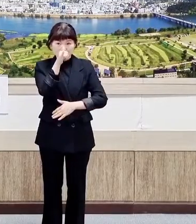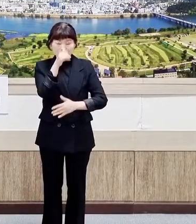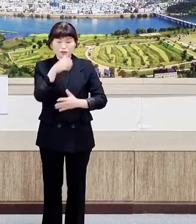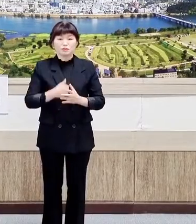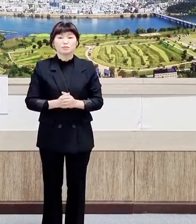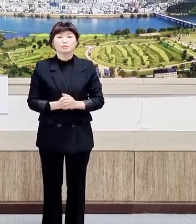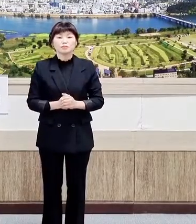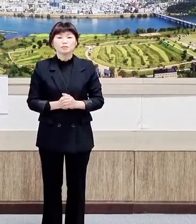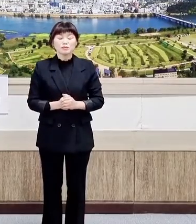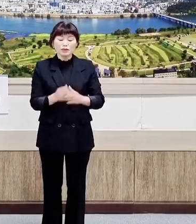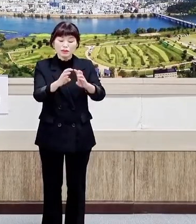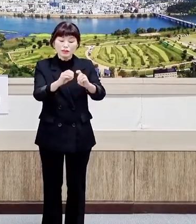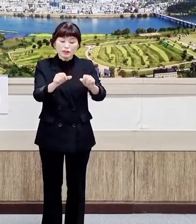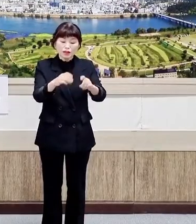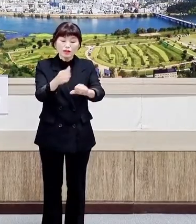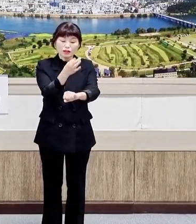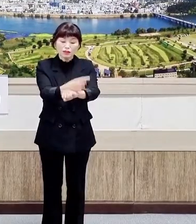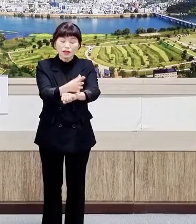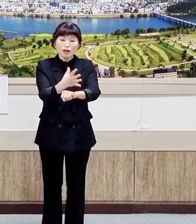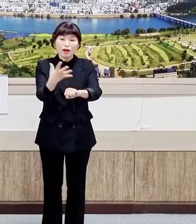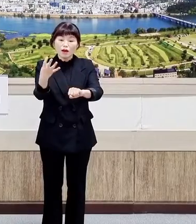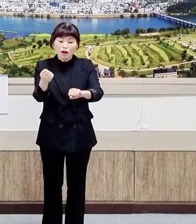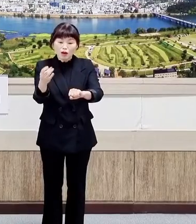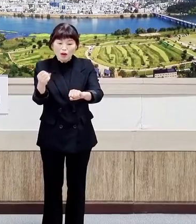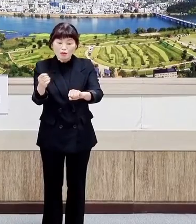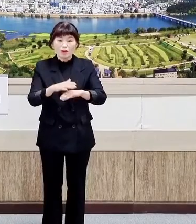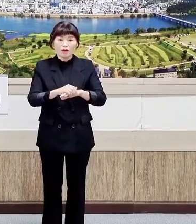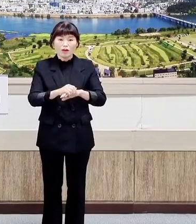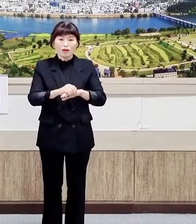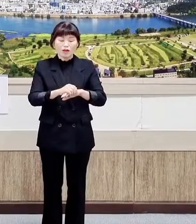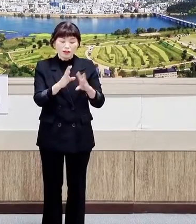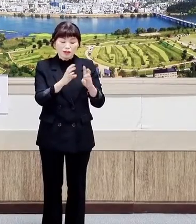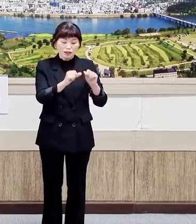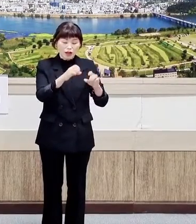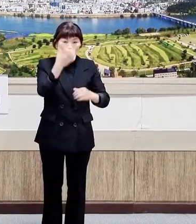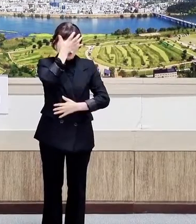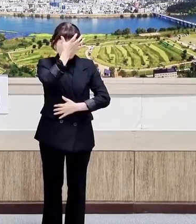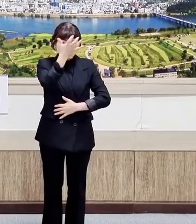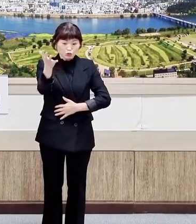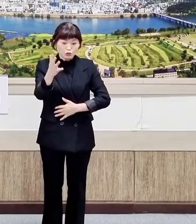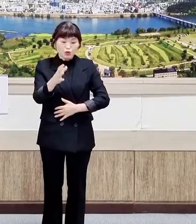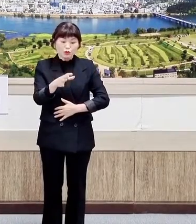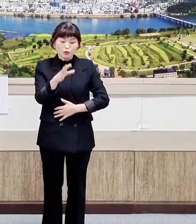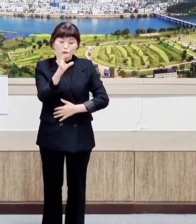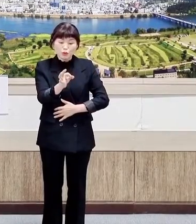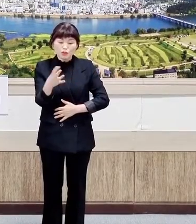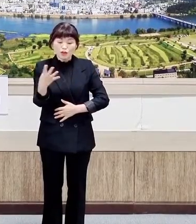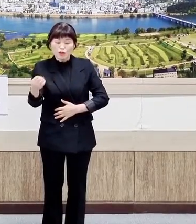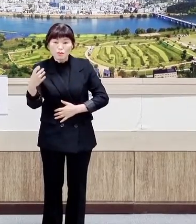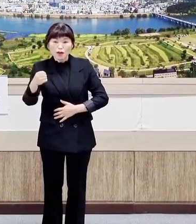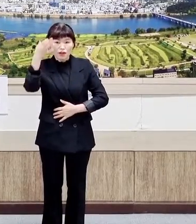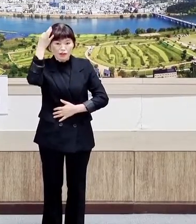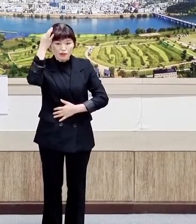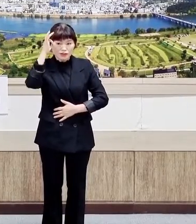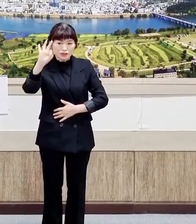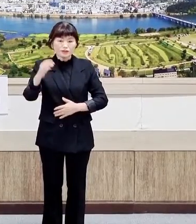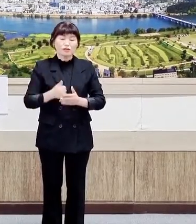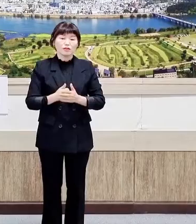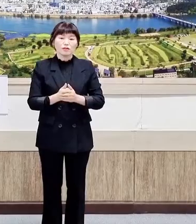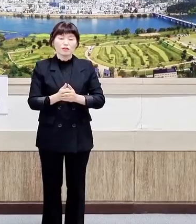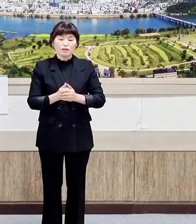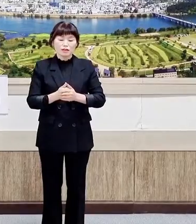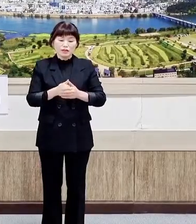지가를 매입가로 인정하였고 기부 체납액 추가 개발 비용을 인정하여 약